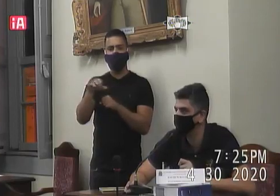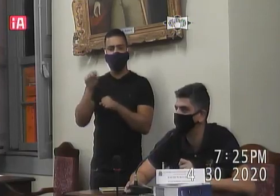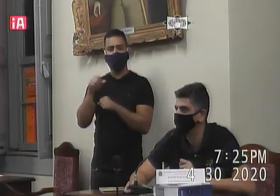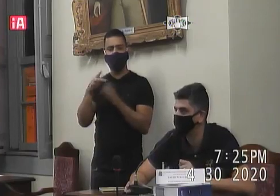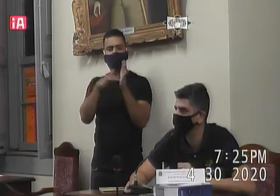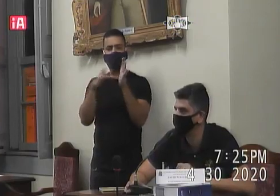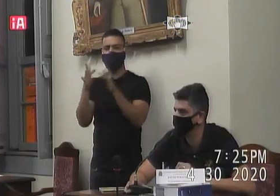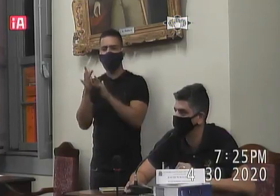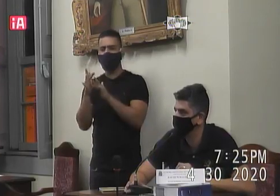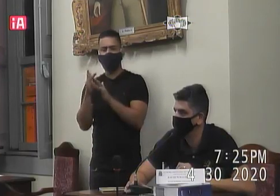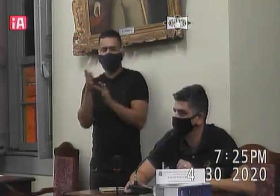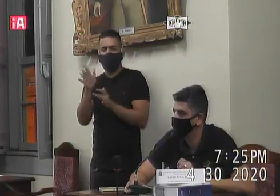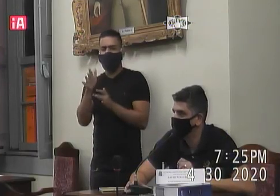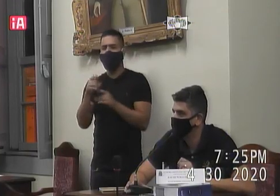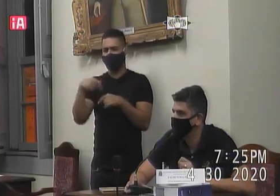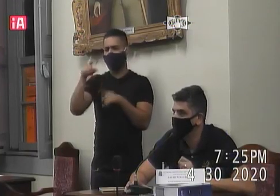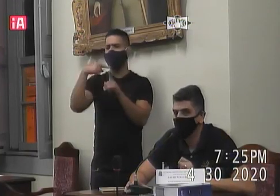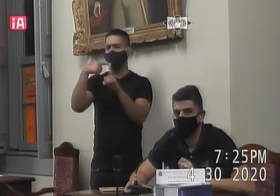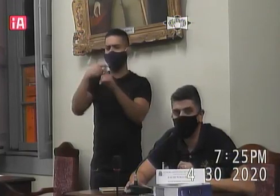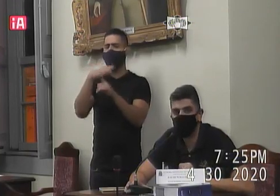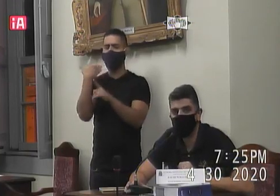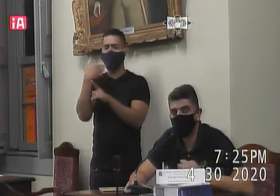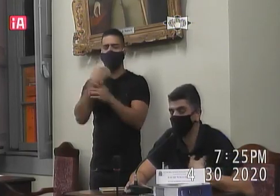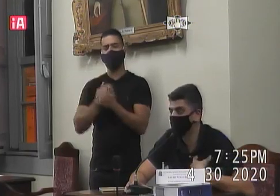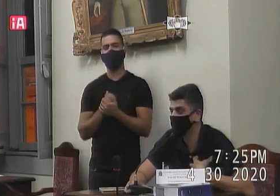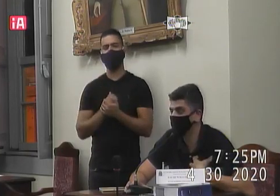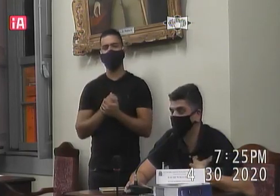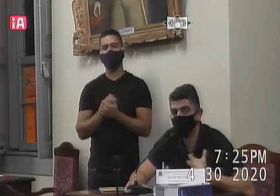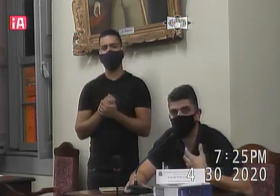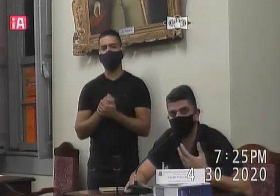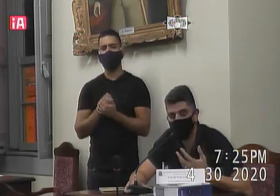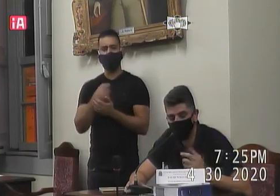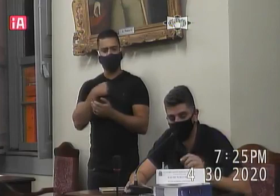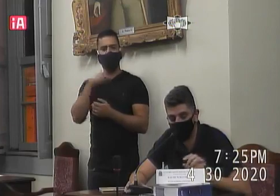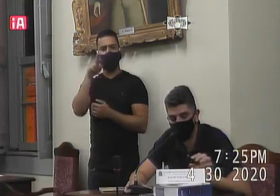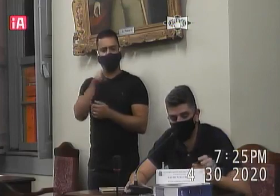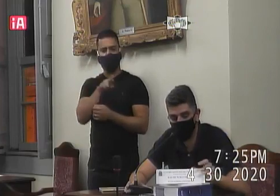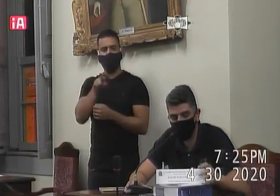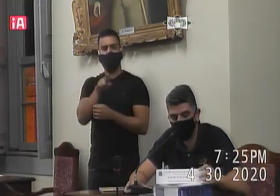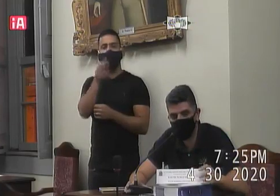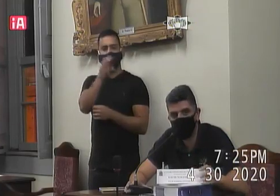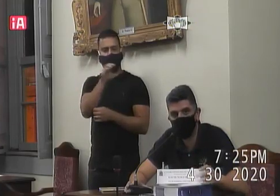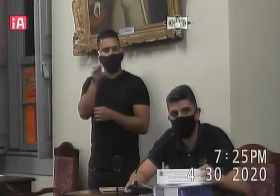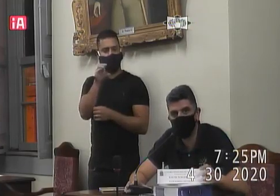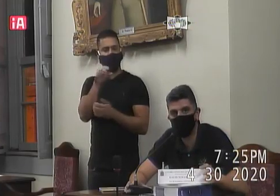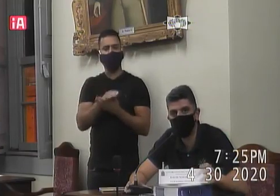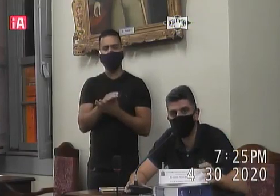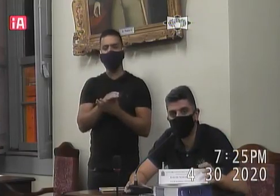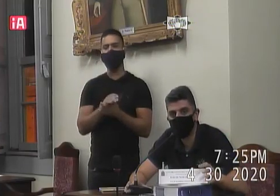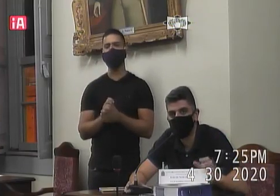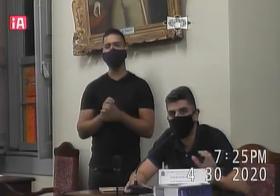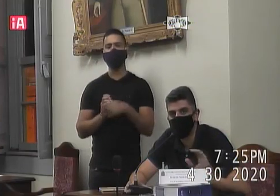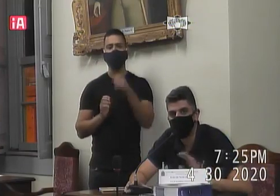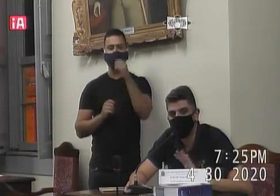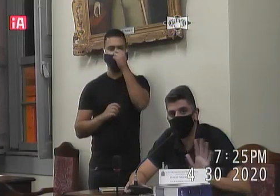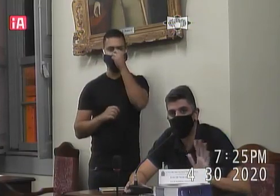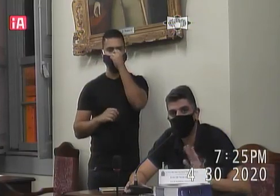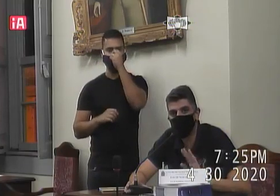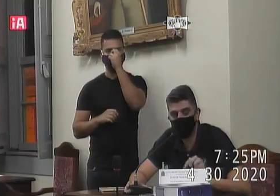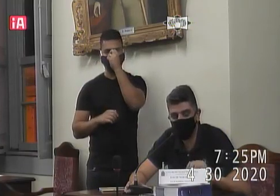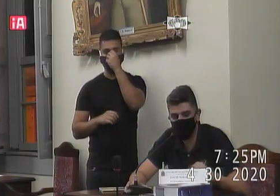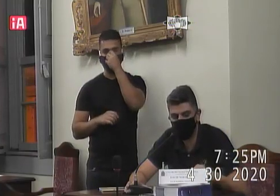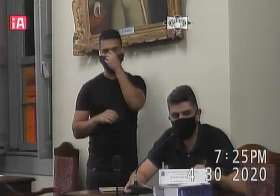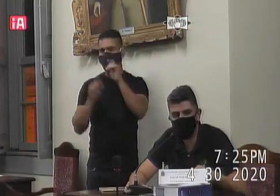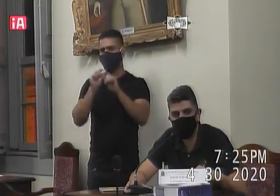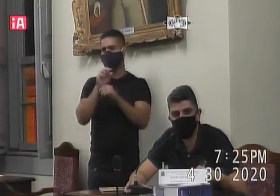para que ele fosse para a cruz. E eu sou religioso, eu sou católico, e eu vejo que isso não é